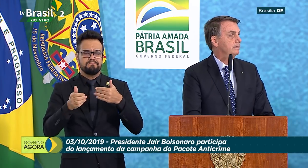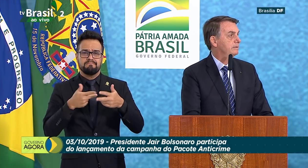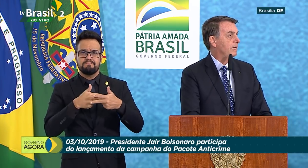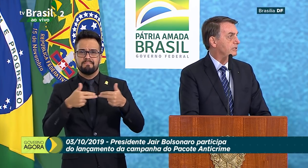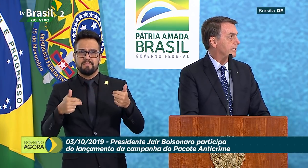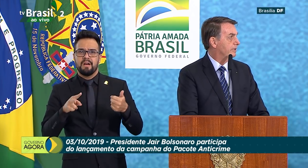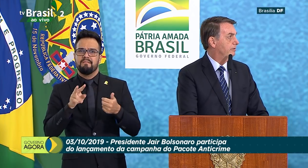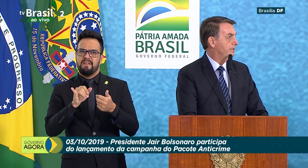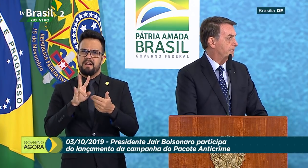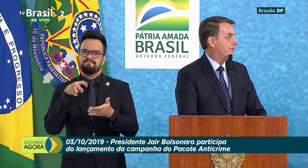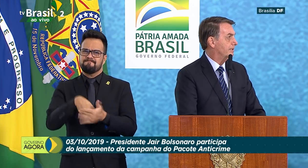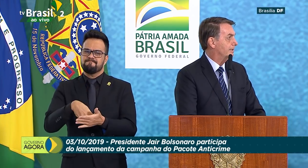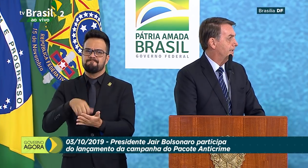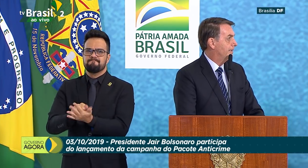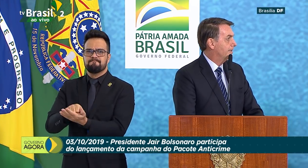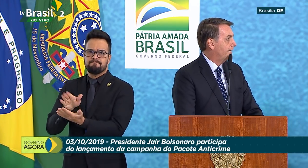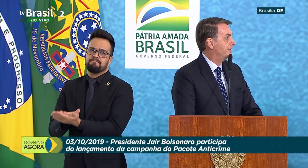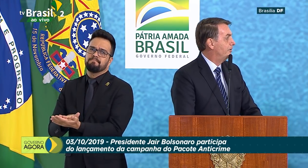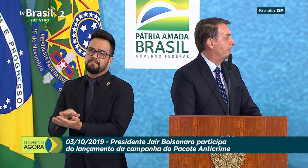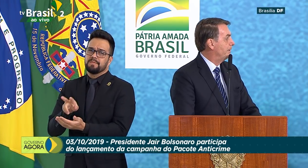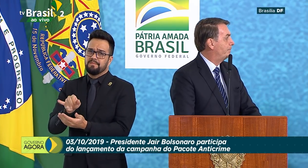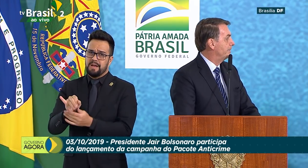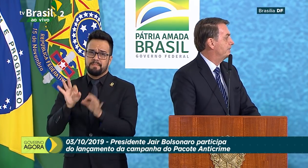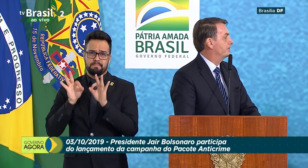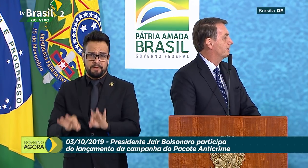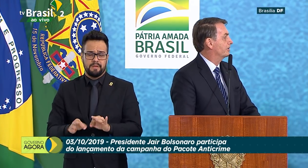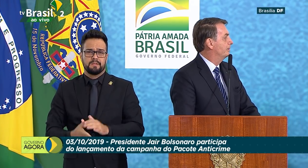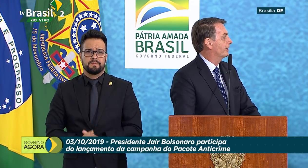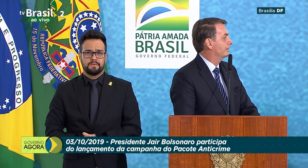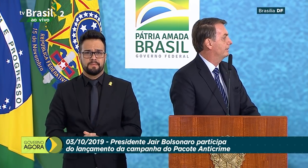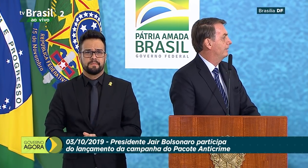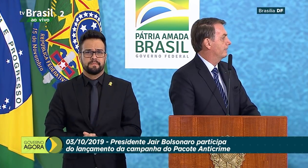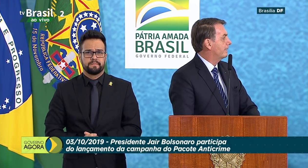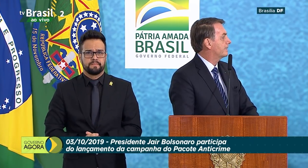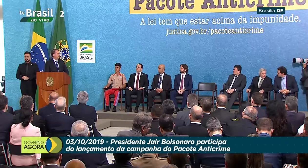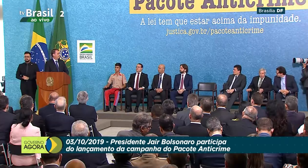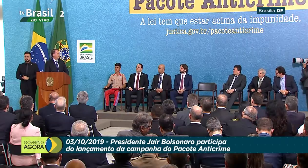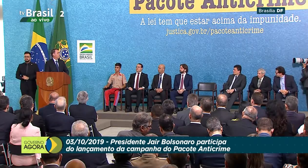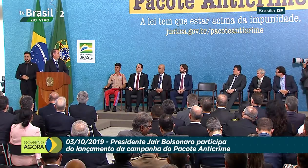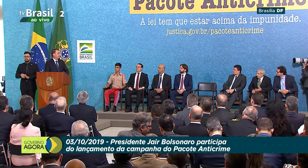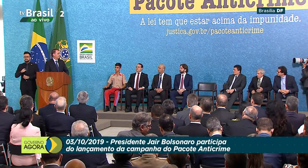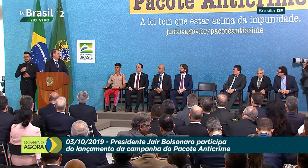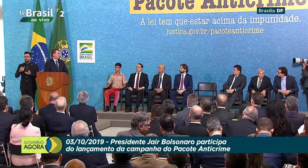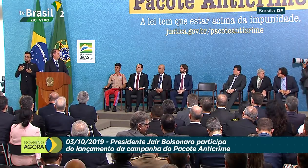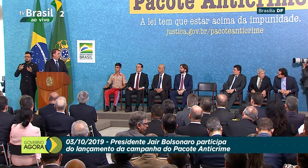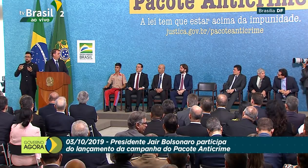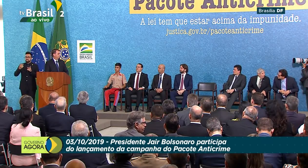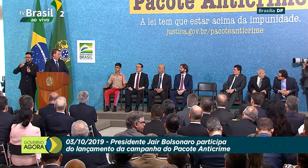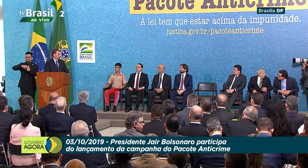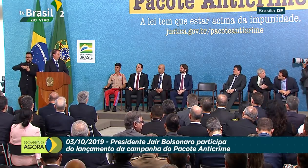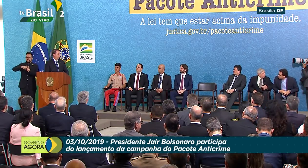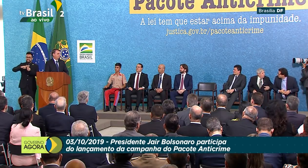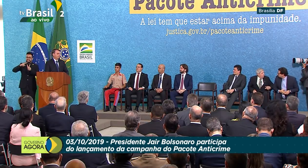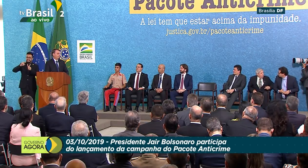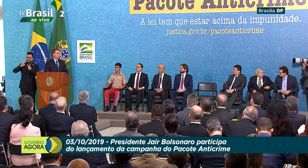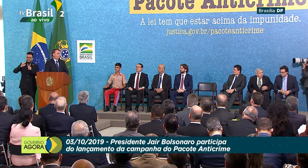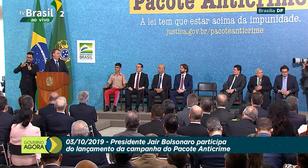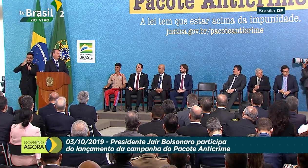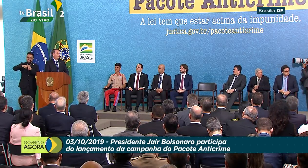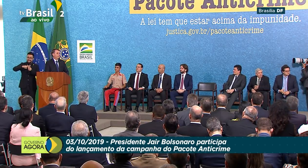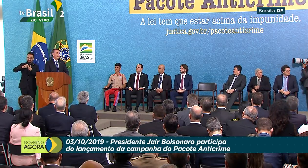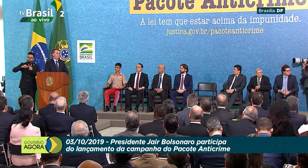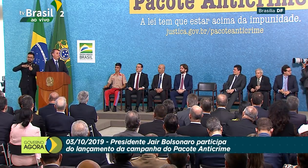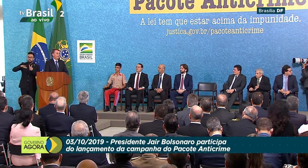saidões, deixarão de existir. Saidão, para mim, pode existir, Sérgio Moro. Da cela para o pátio da prisão. Eu acho que está